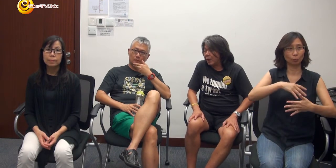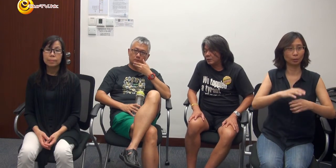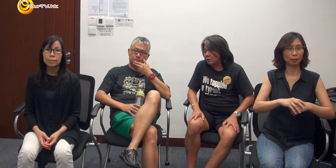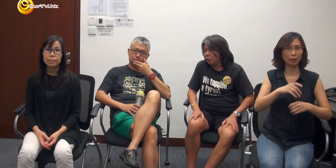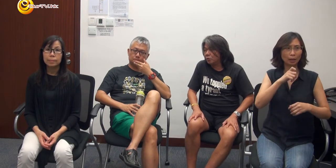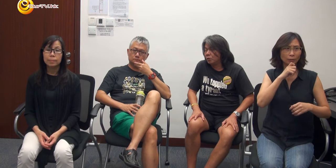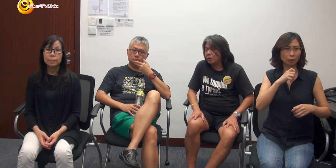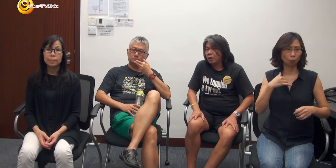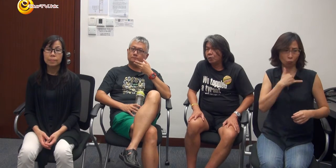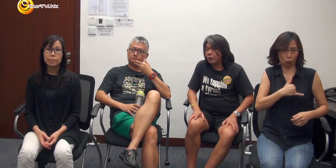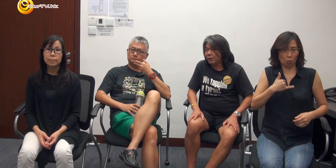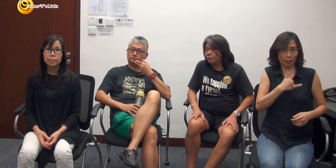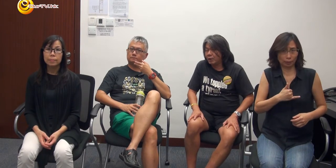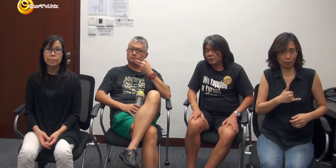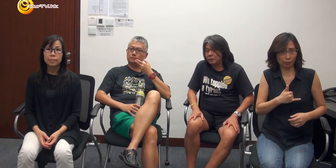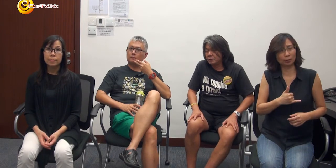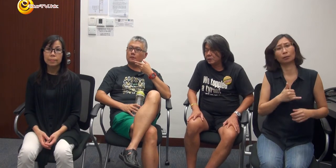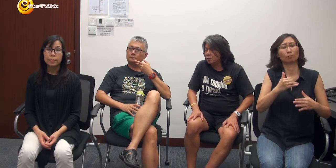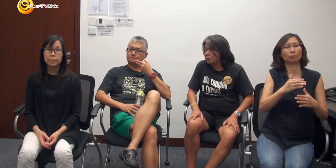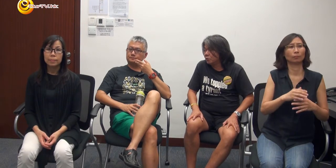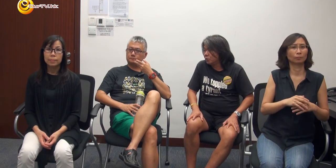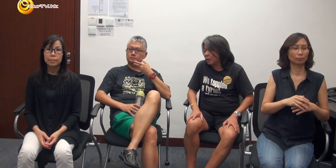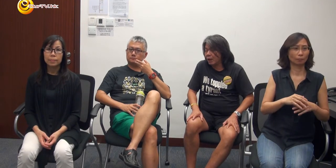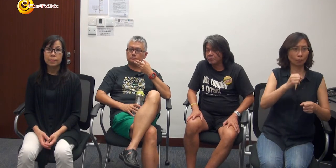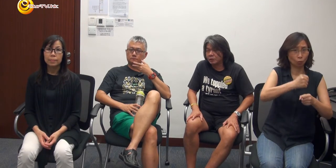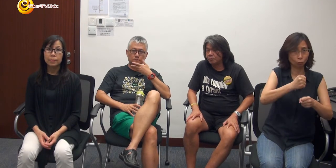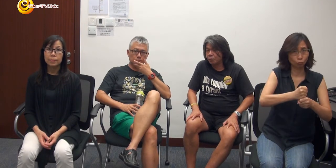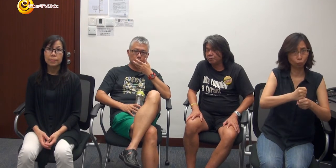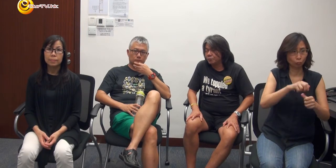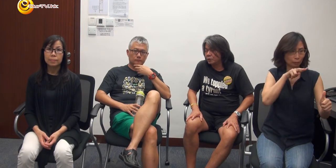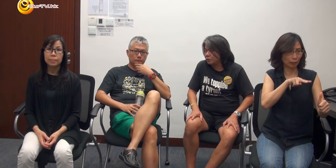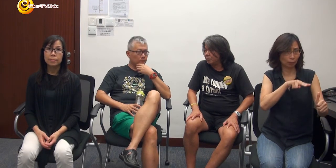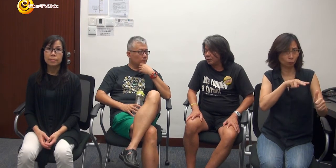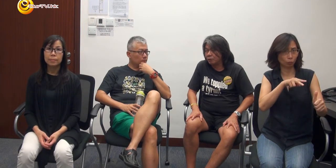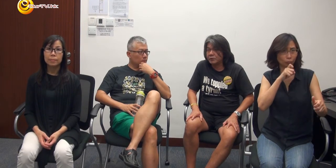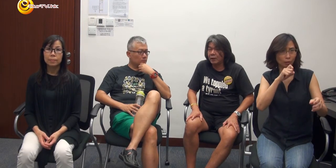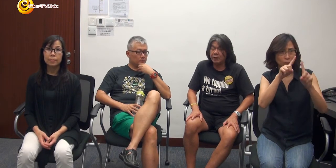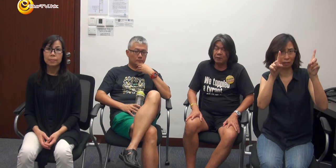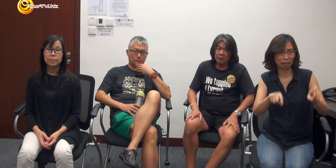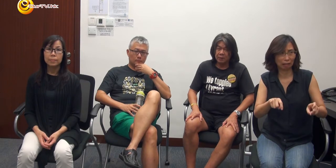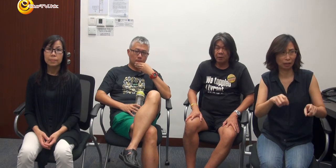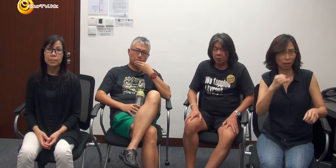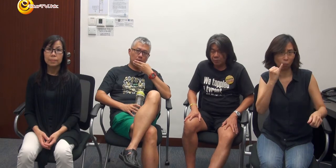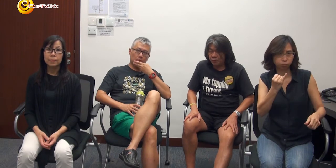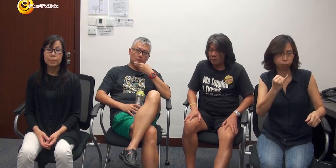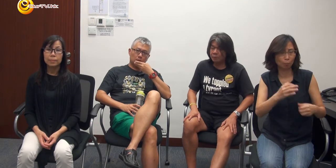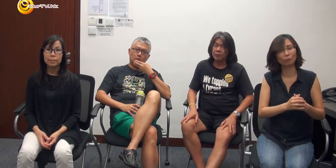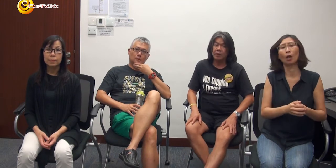懷疑到會因為施工嘅監督出現咗問題，或者係因為外判咁